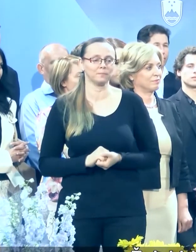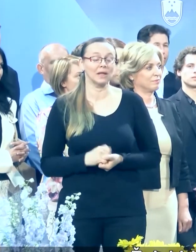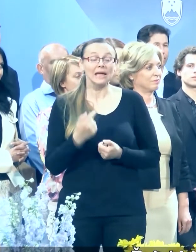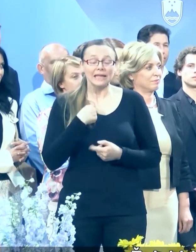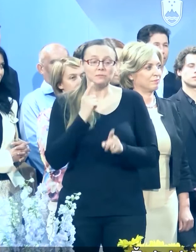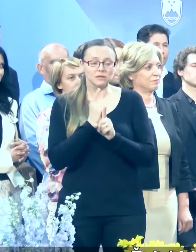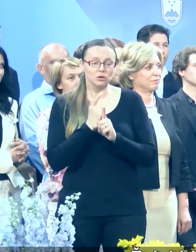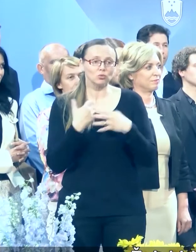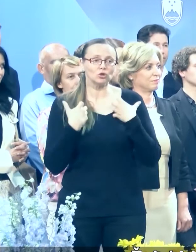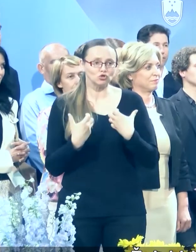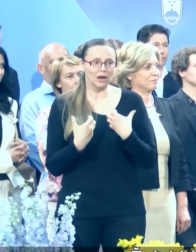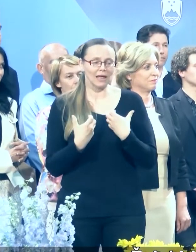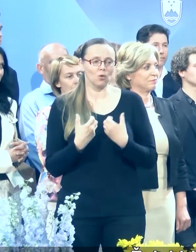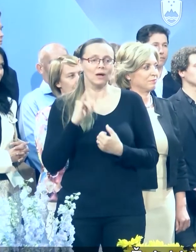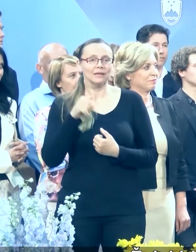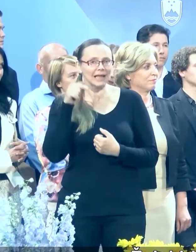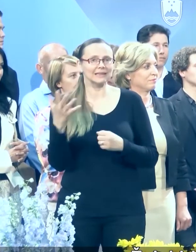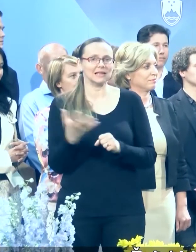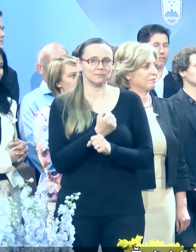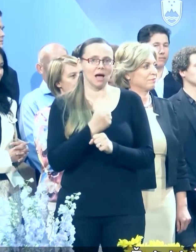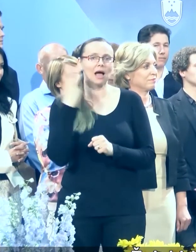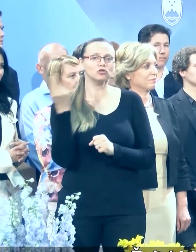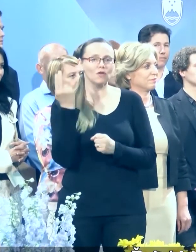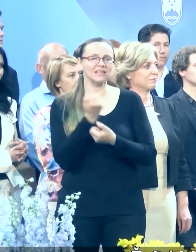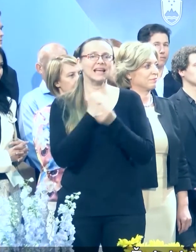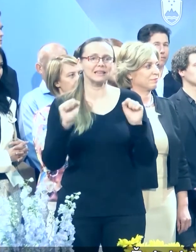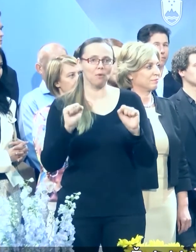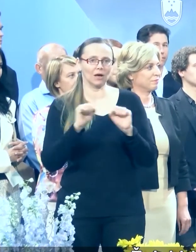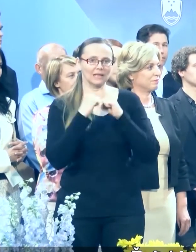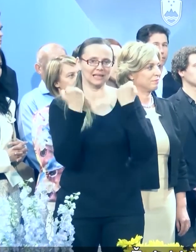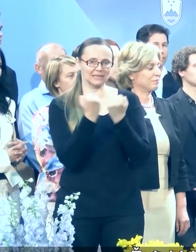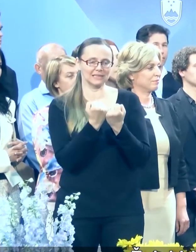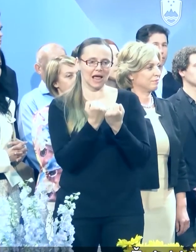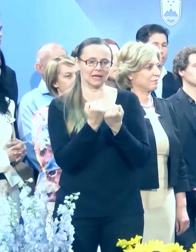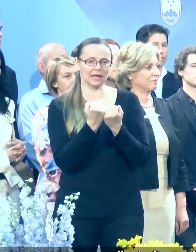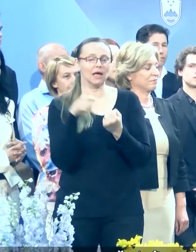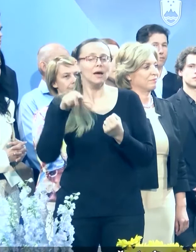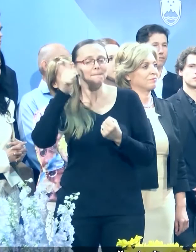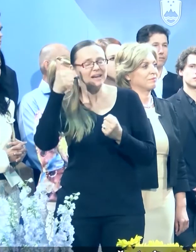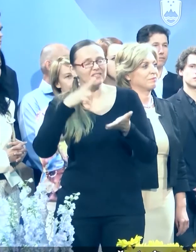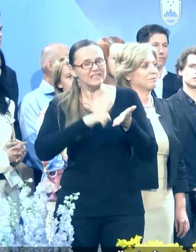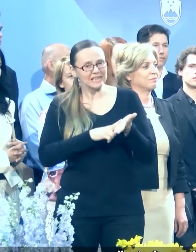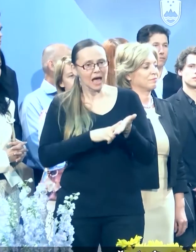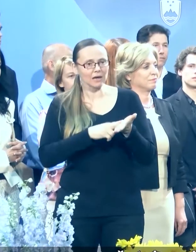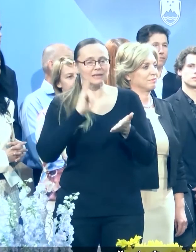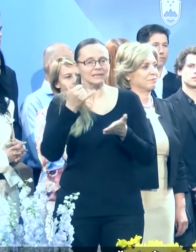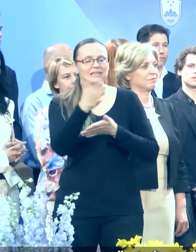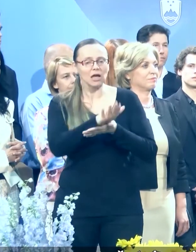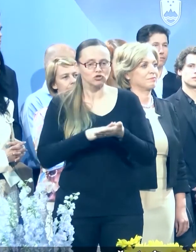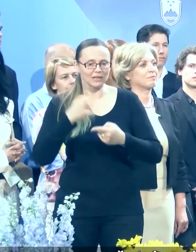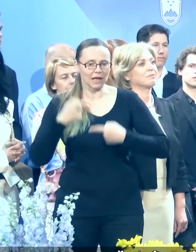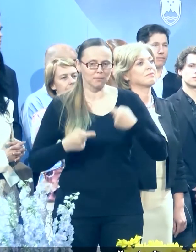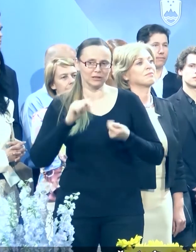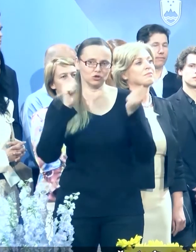Jaz bi si tudi želel, da je ta zmaga Slovenske demokratske stranke in prvi znak za začetek